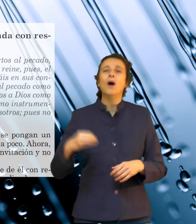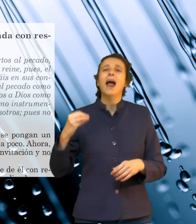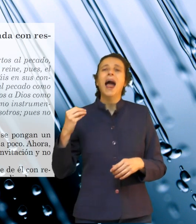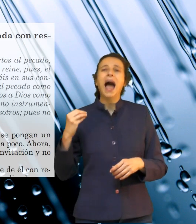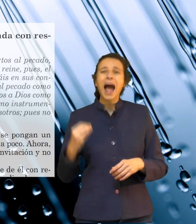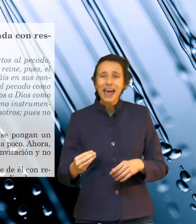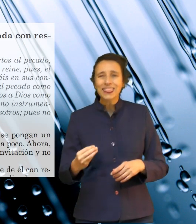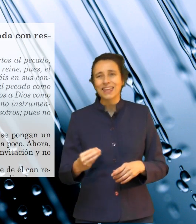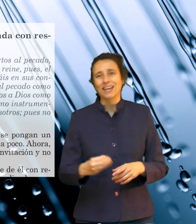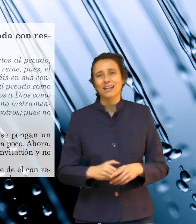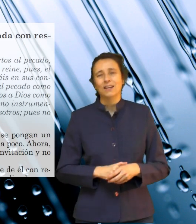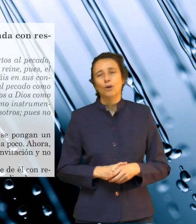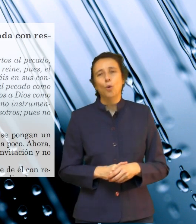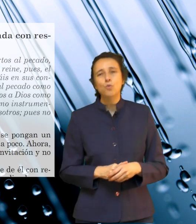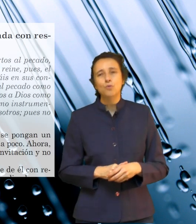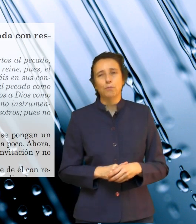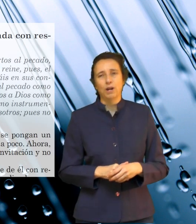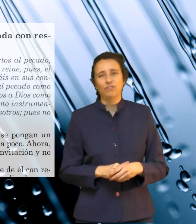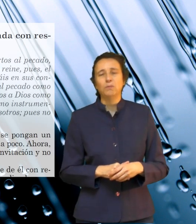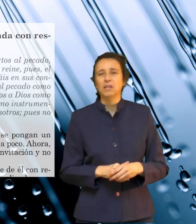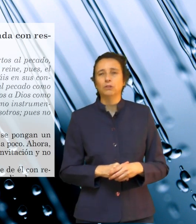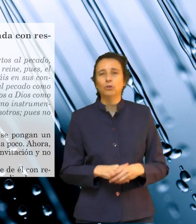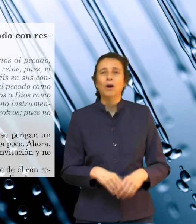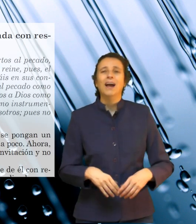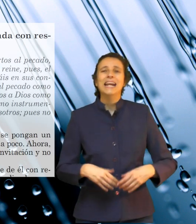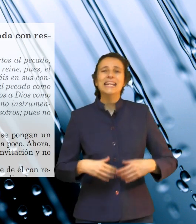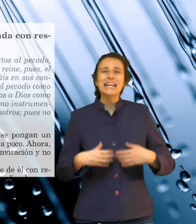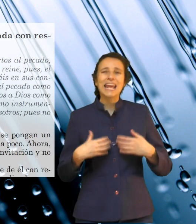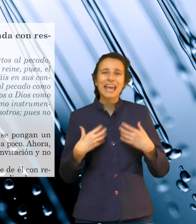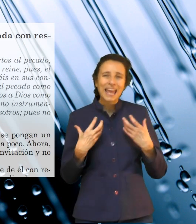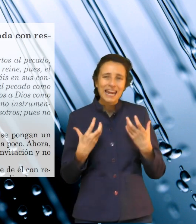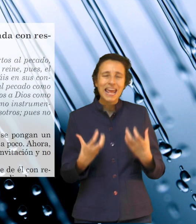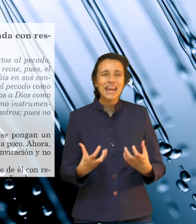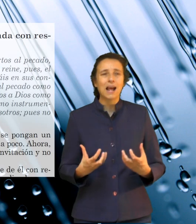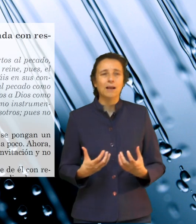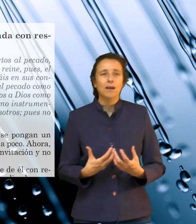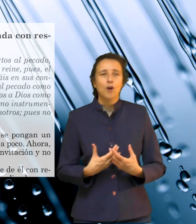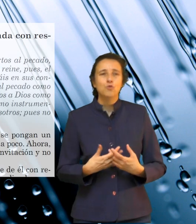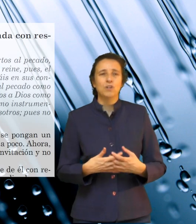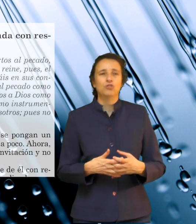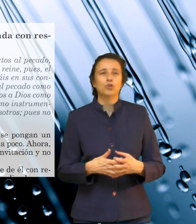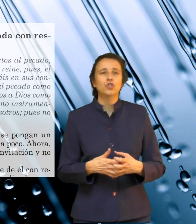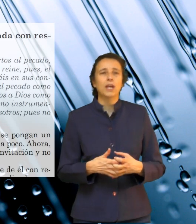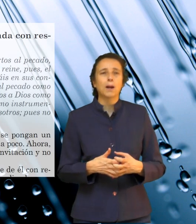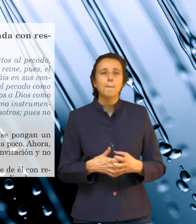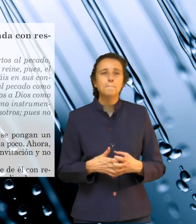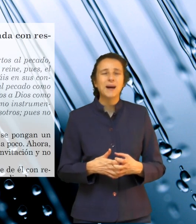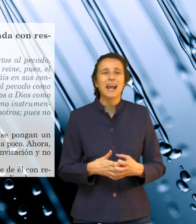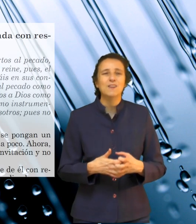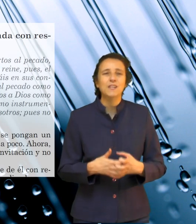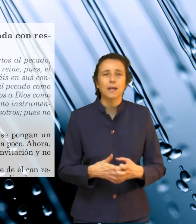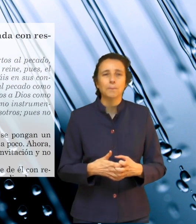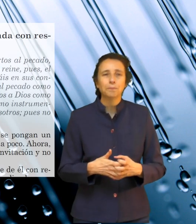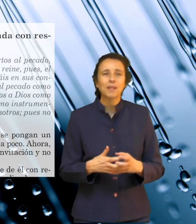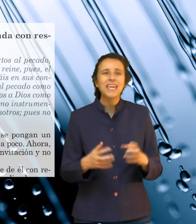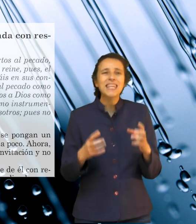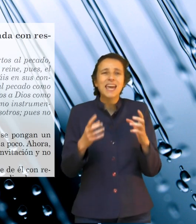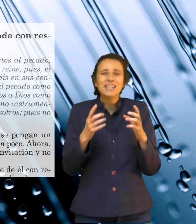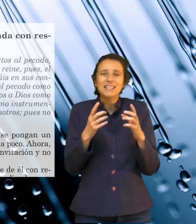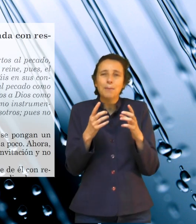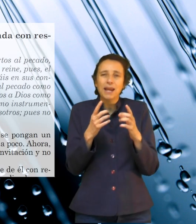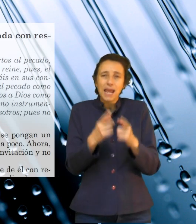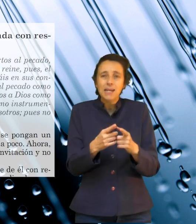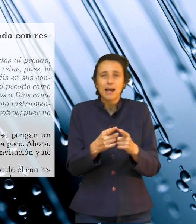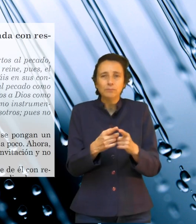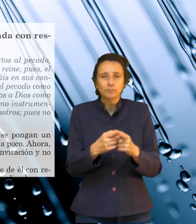Espíritu Santo hace un nuevo nacimiento, regenera nuestro ser para el bien. Y